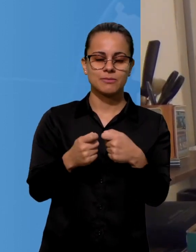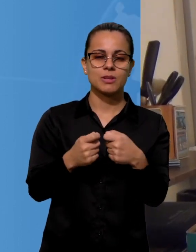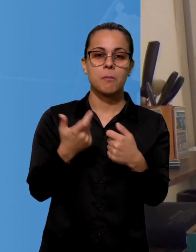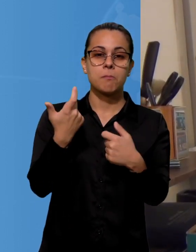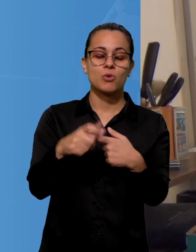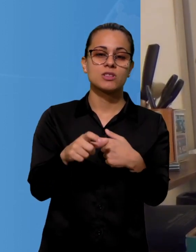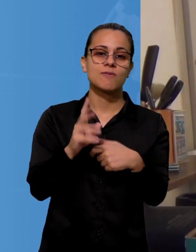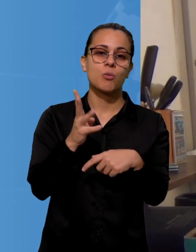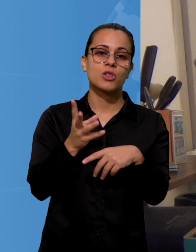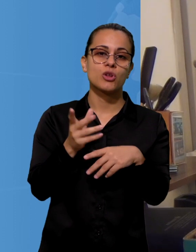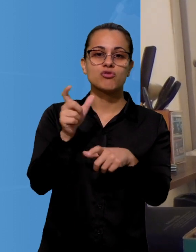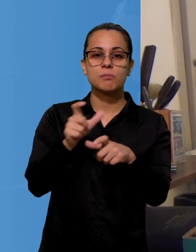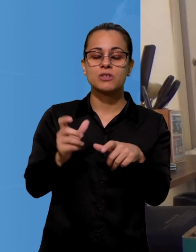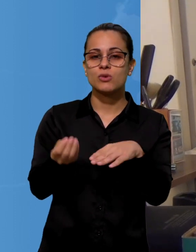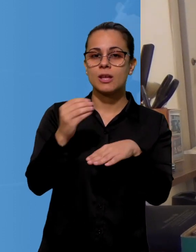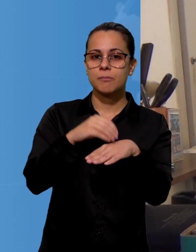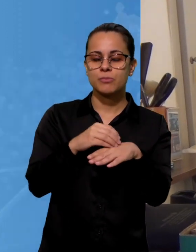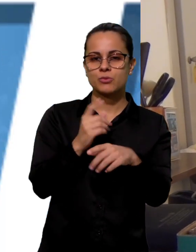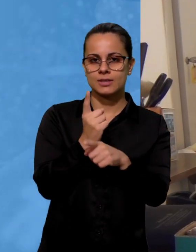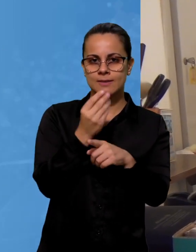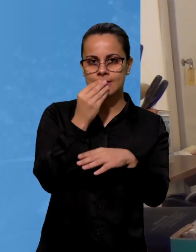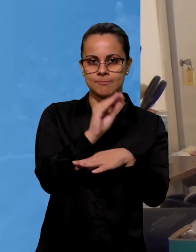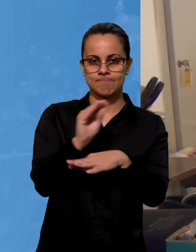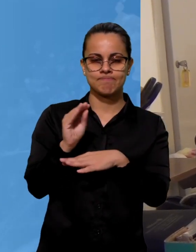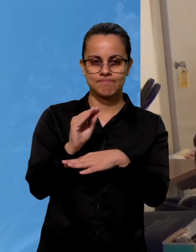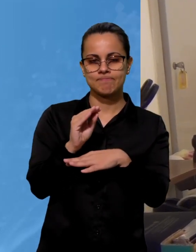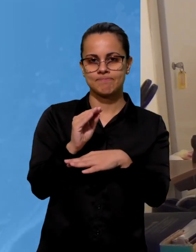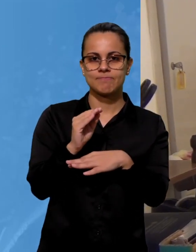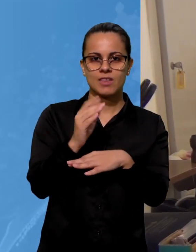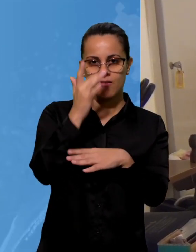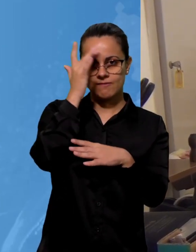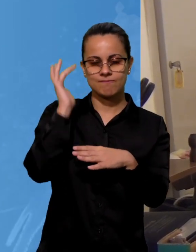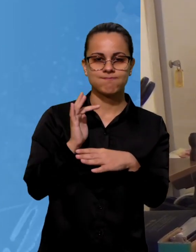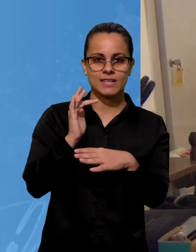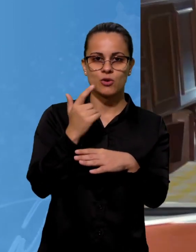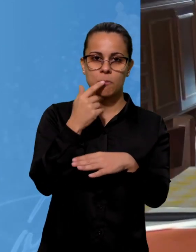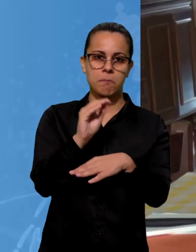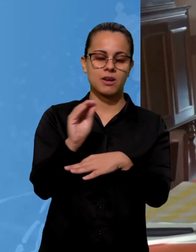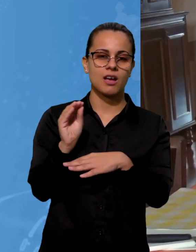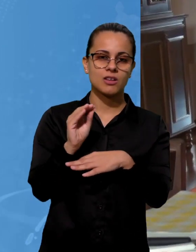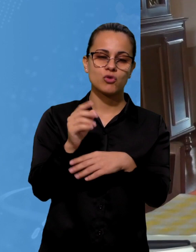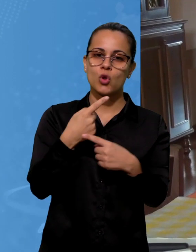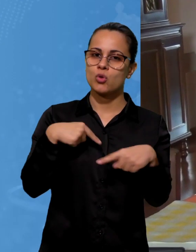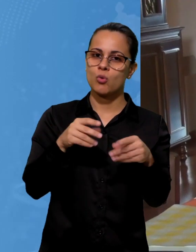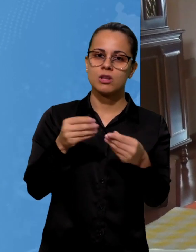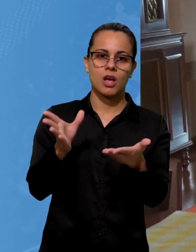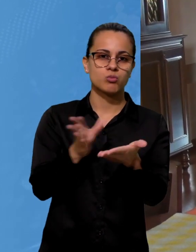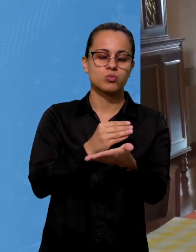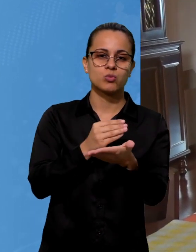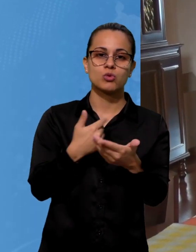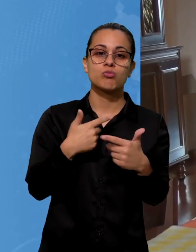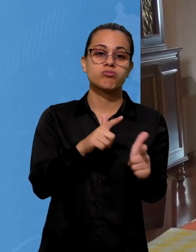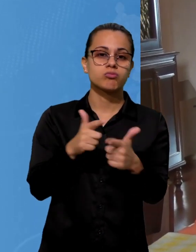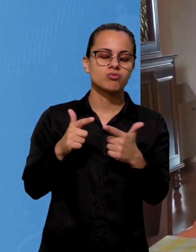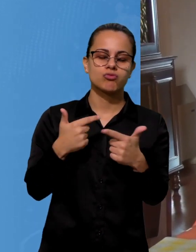14 persone vogliono sostenute per il pranzo, perché noi diamo tutto e ciò che non abbiamo